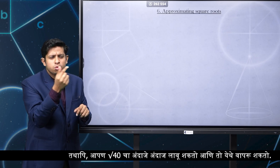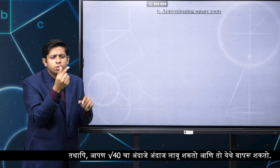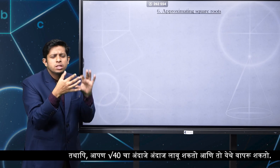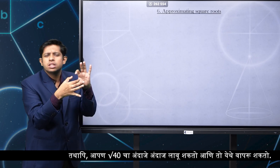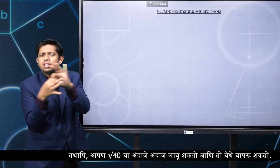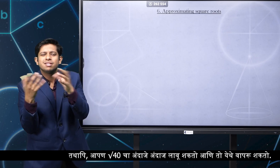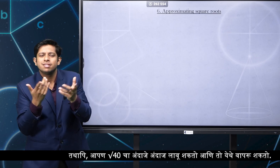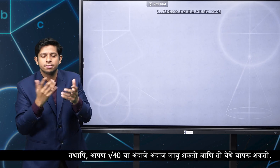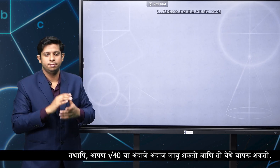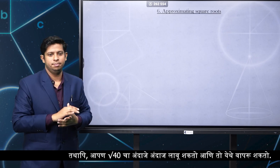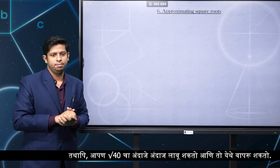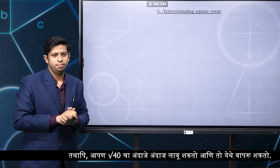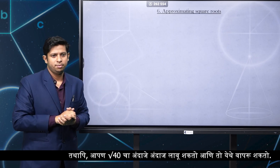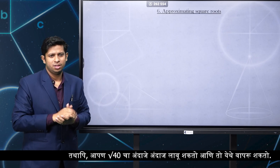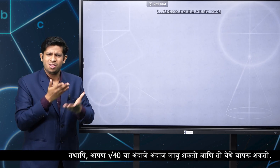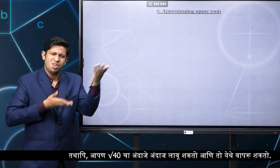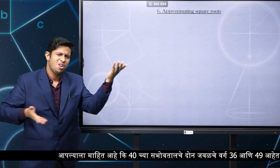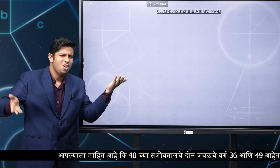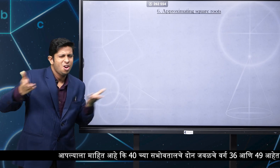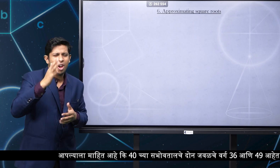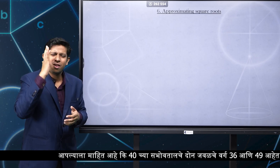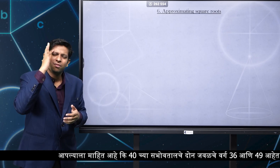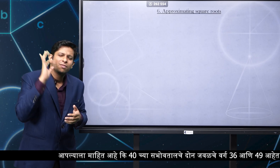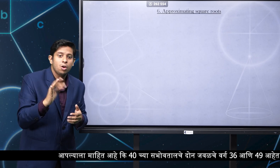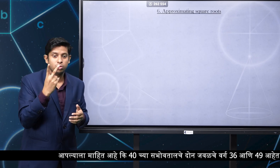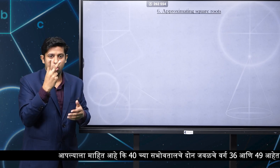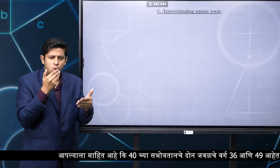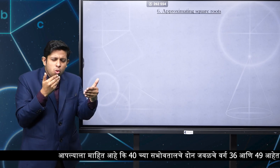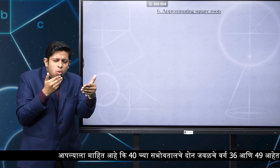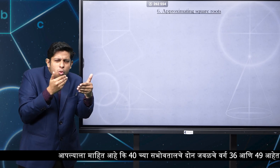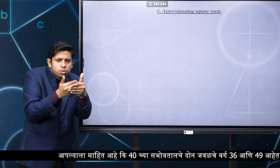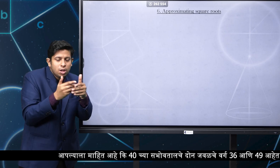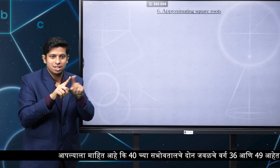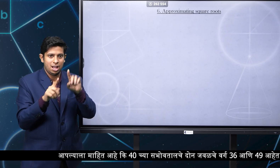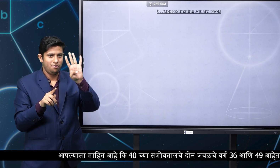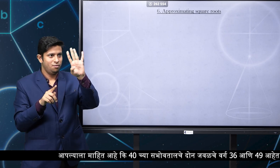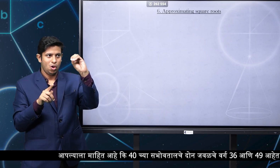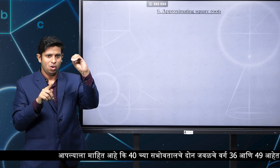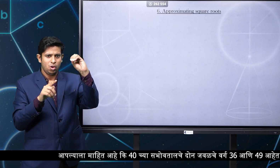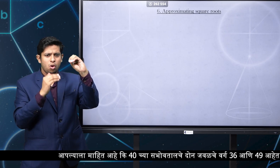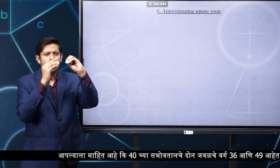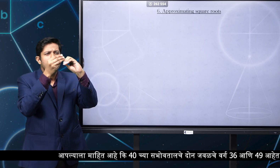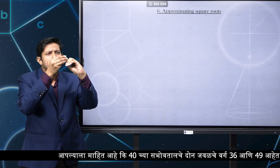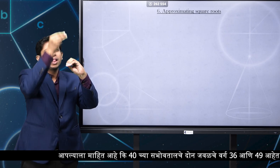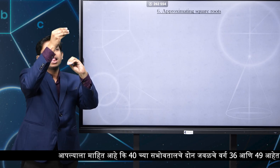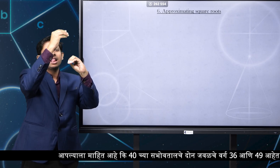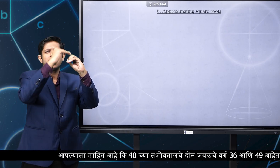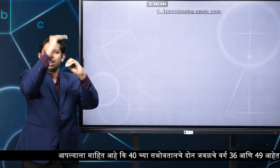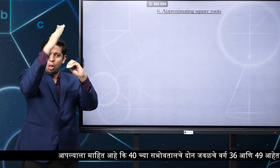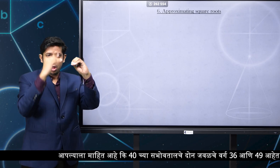लावू शकतो आणि तो येथे वापरू शकतो. आपल्याला माहित आहे की 40च्या सभोवतालचे दोन